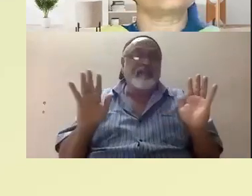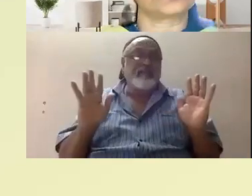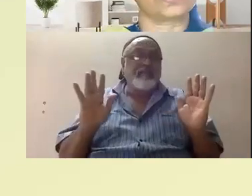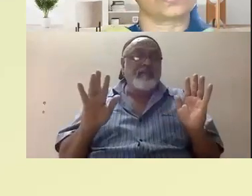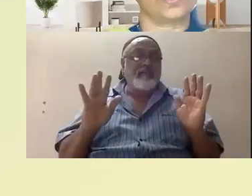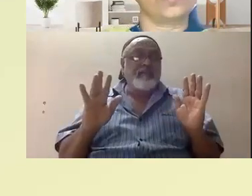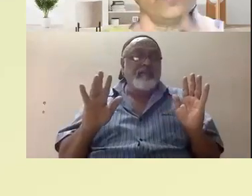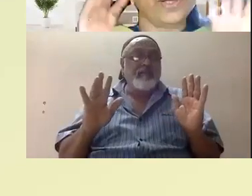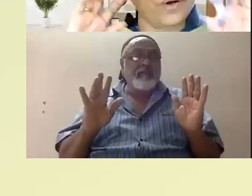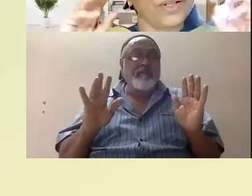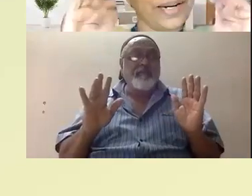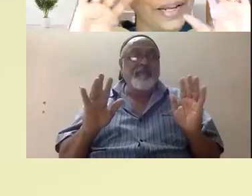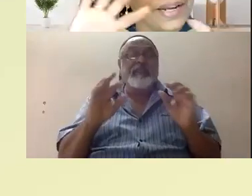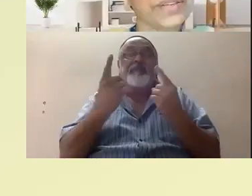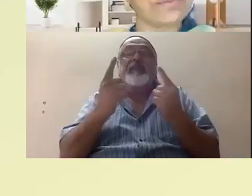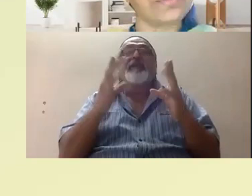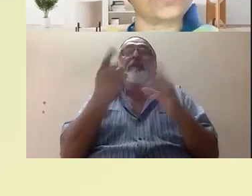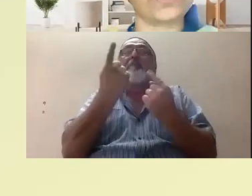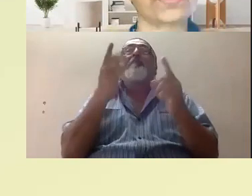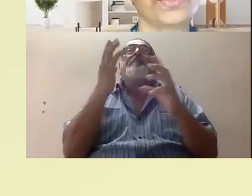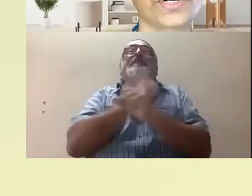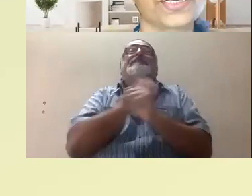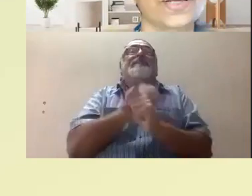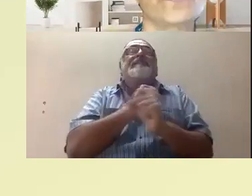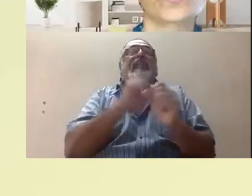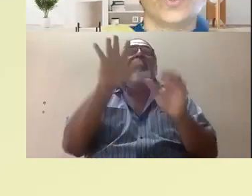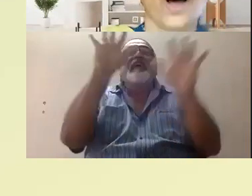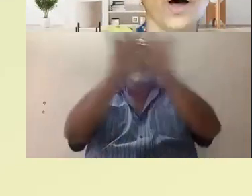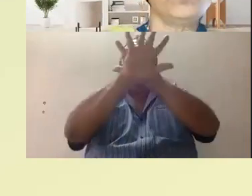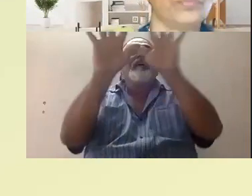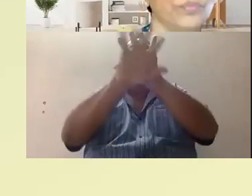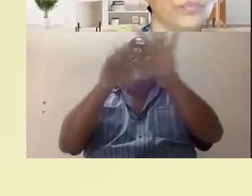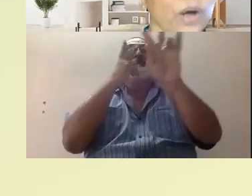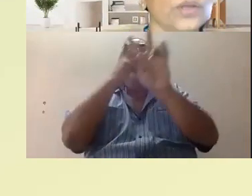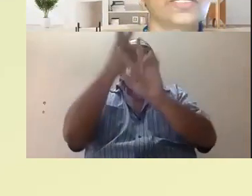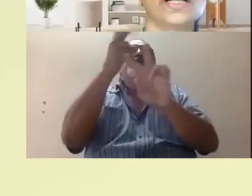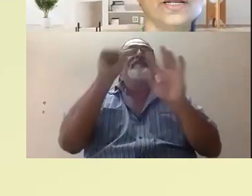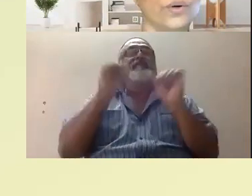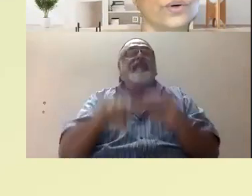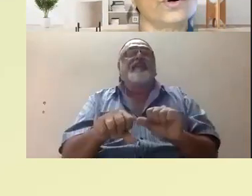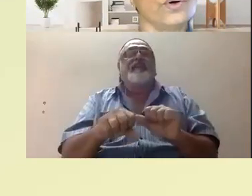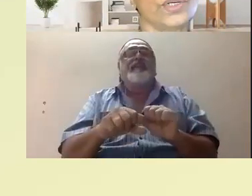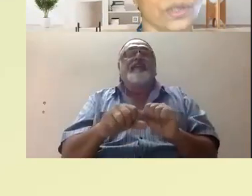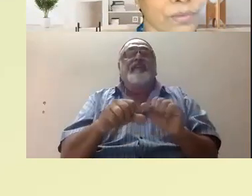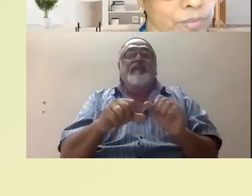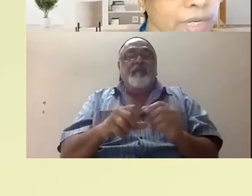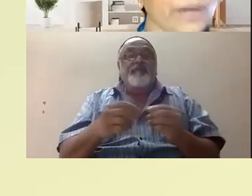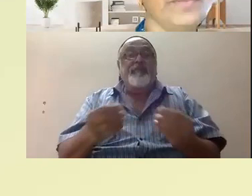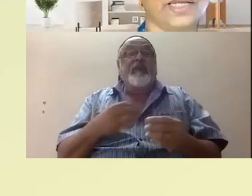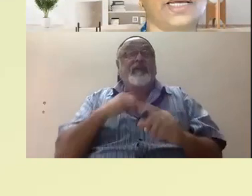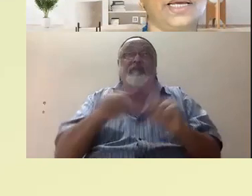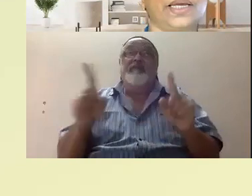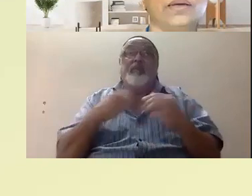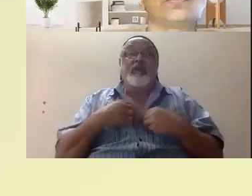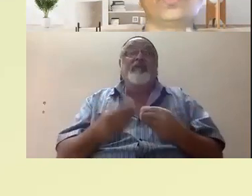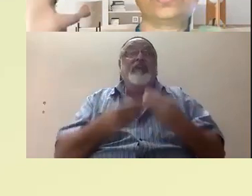इज मिसिंग, यू नो वी आर ऑल दैट इनविजिबल कंट्रीब्यूटर्स. और बहुत सारे लोगों को शर्म भी